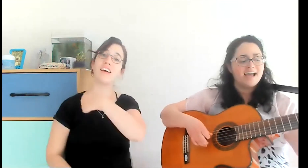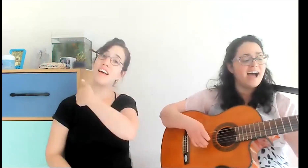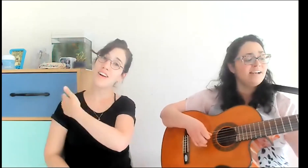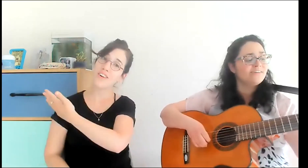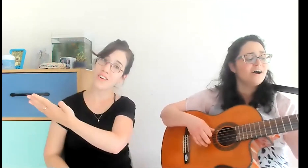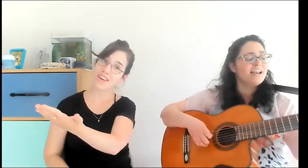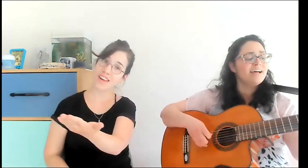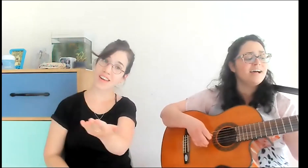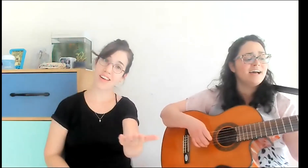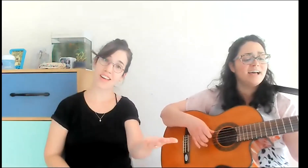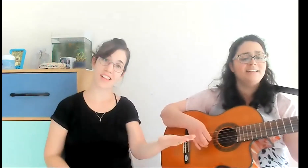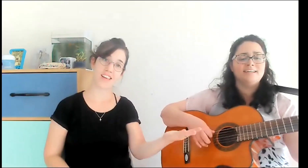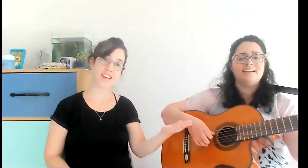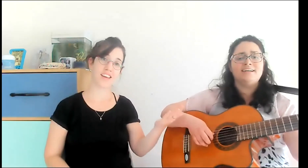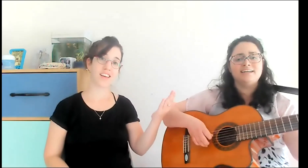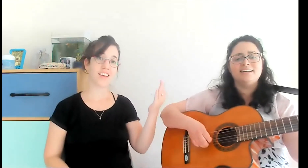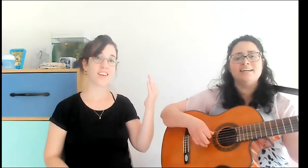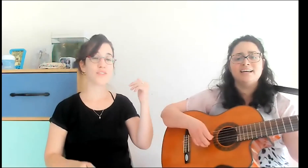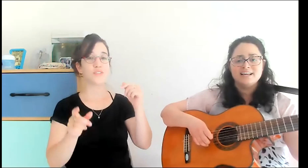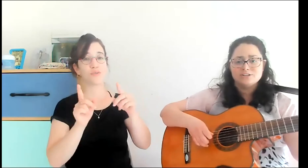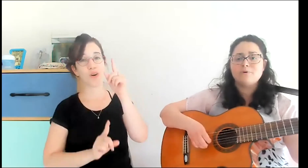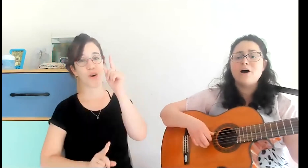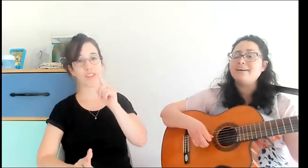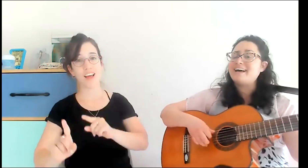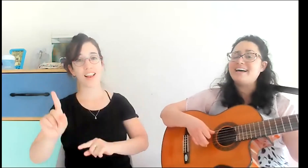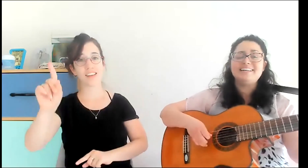אלה, על כל אלה, שמור נא לי